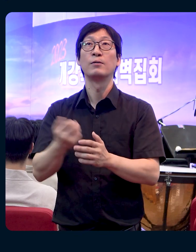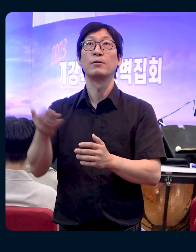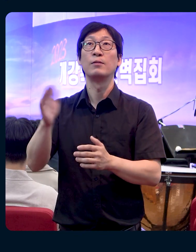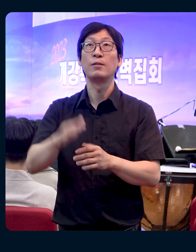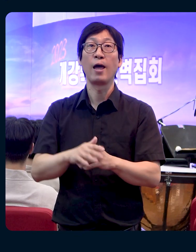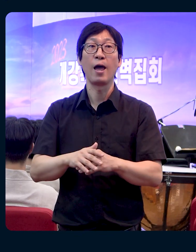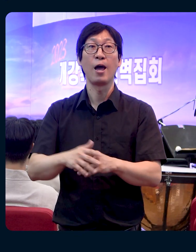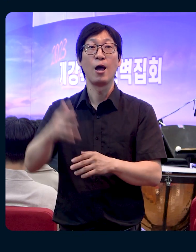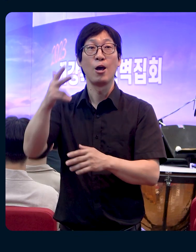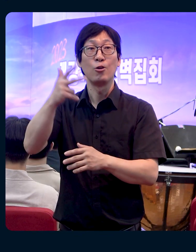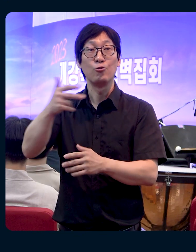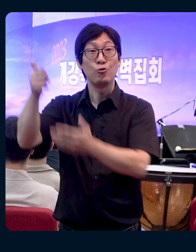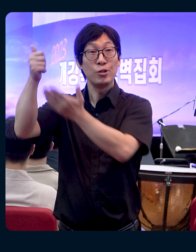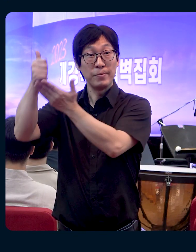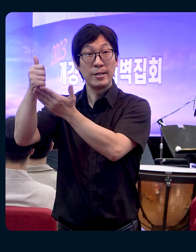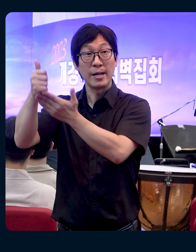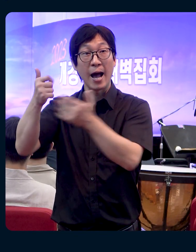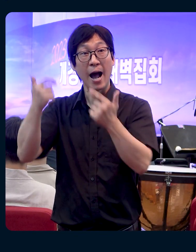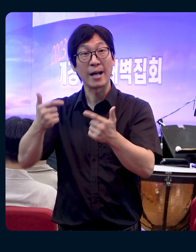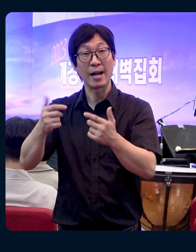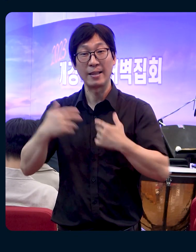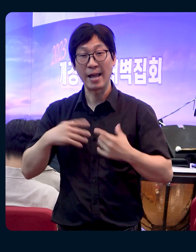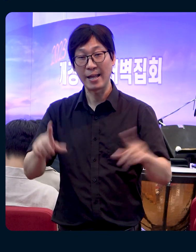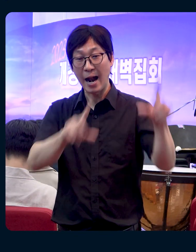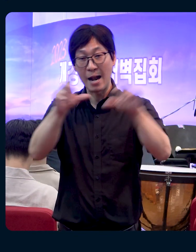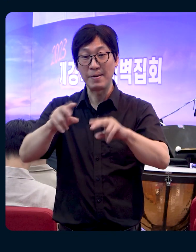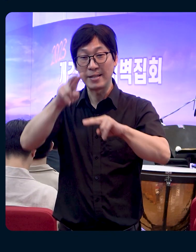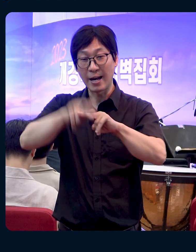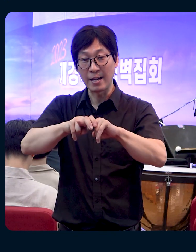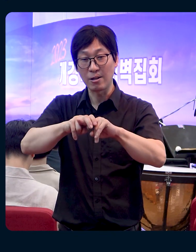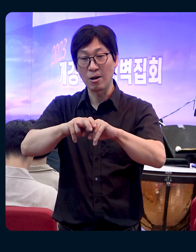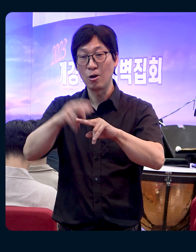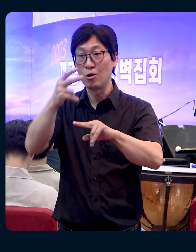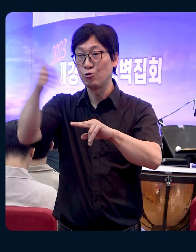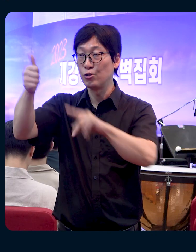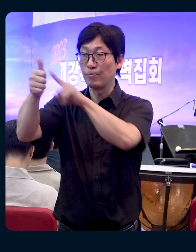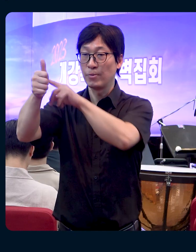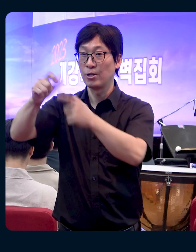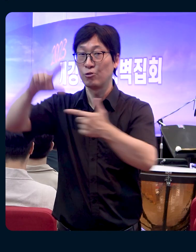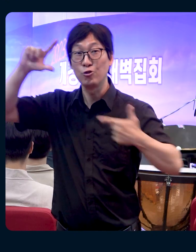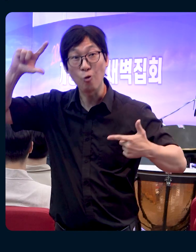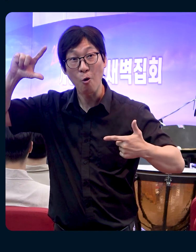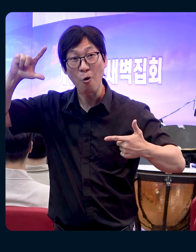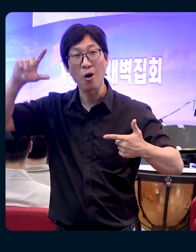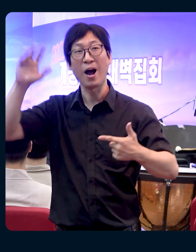주님을 전면에 드러내는 것은 아니다. 주님을 전면에 드러내는 거 아니에요.